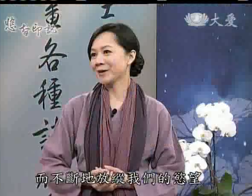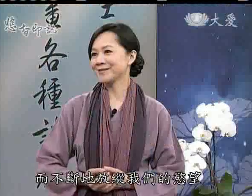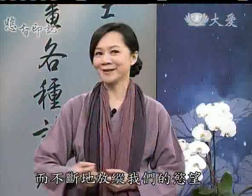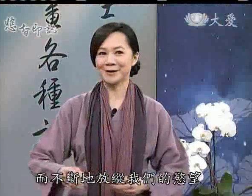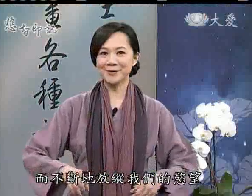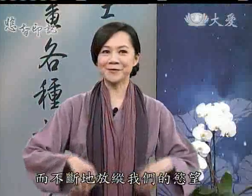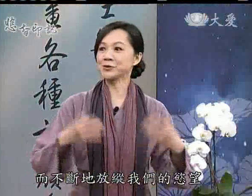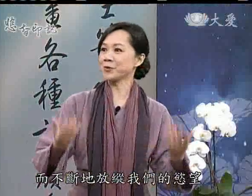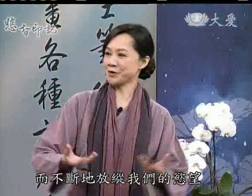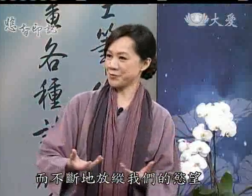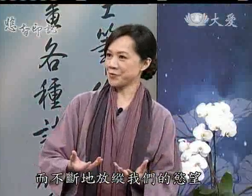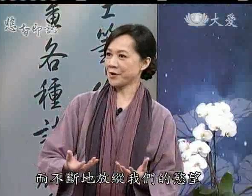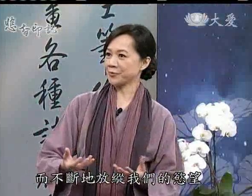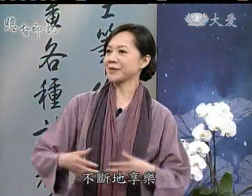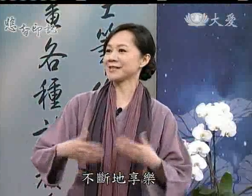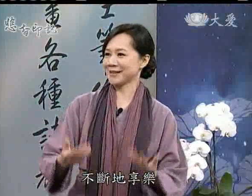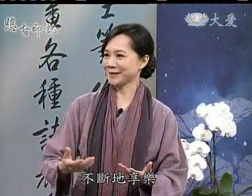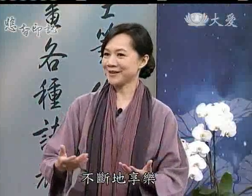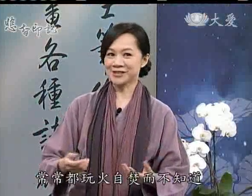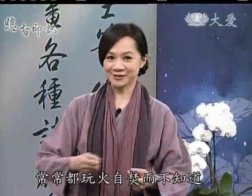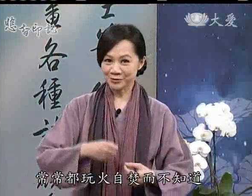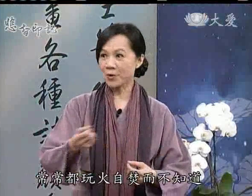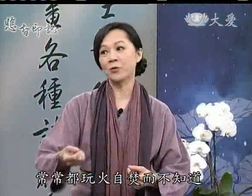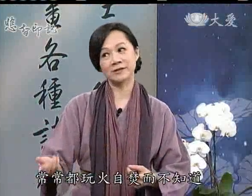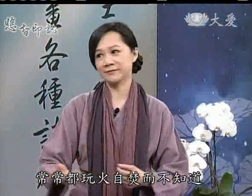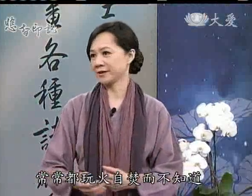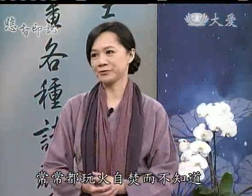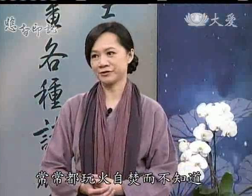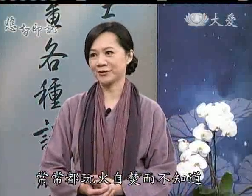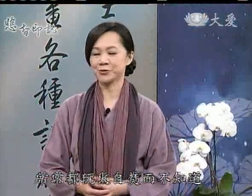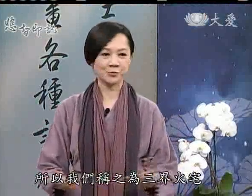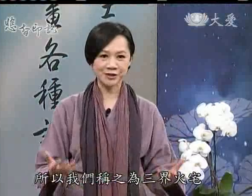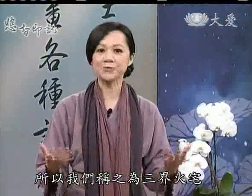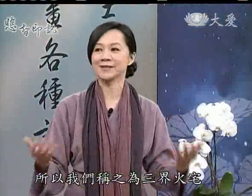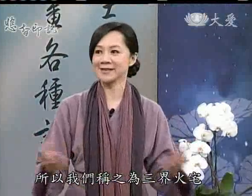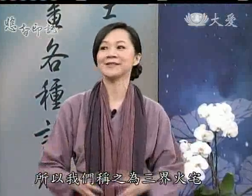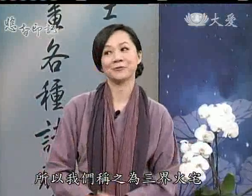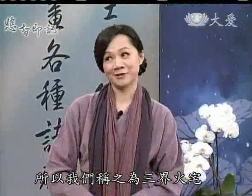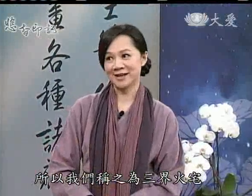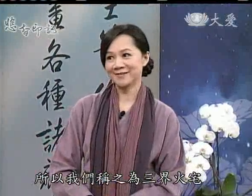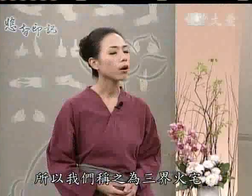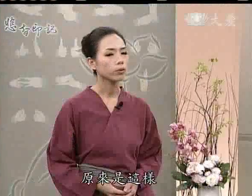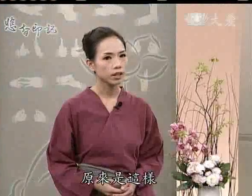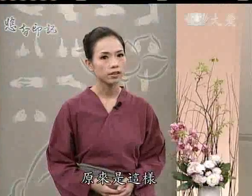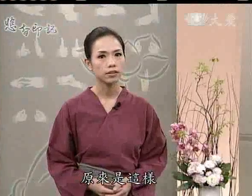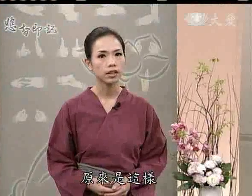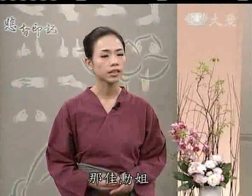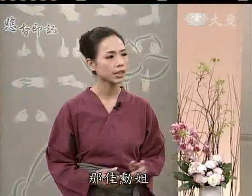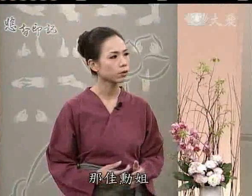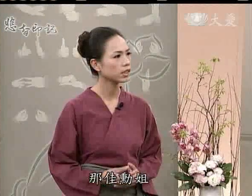断的放纵我们的欲望，不断的享乐，常常都玩火自焚而不知道，所以我们称之为三界火宅。 哦，原来是这样。那嘉勋姐，